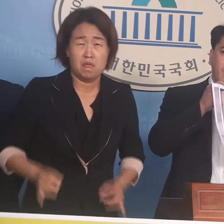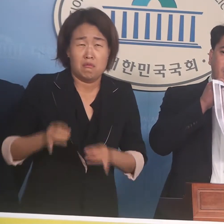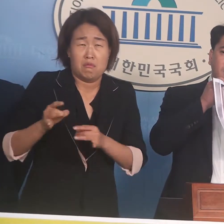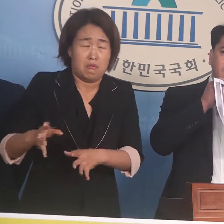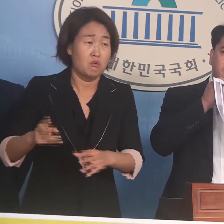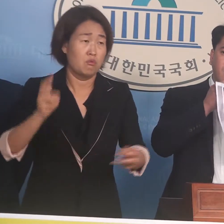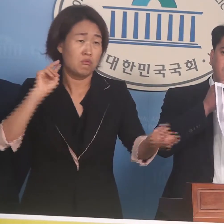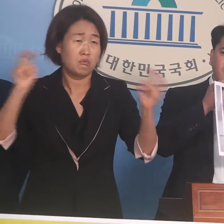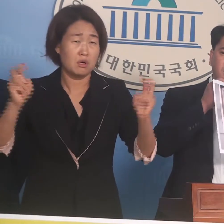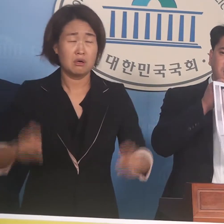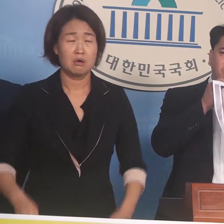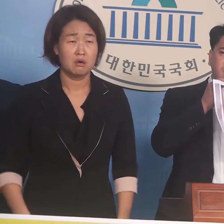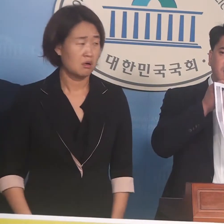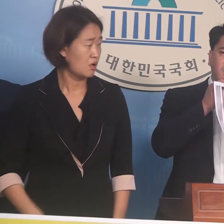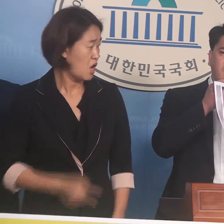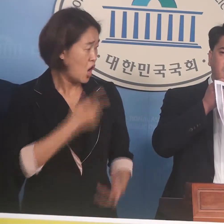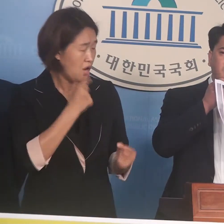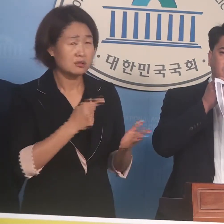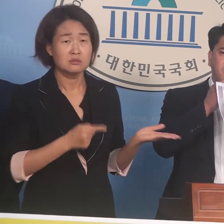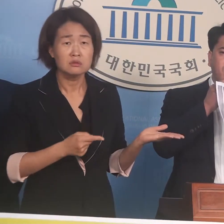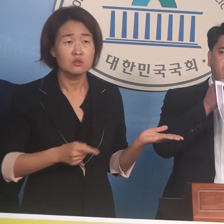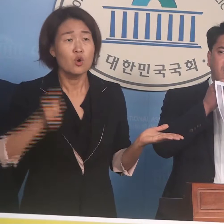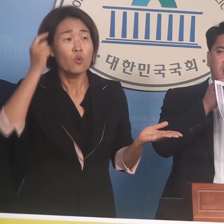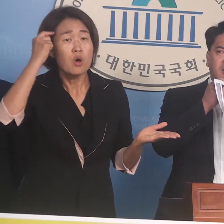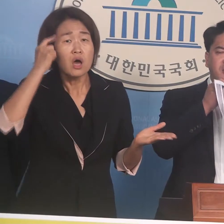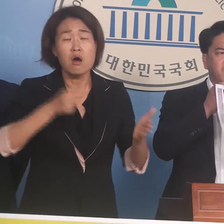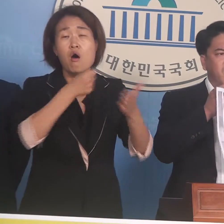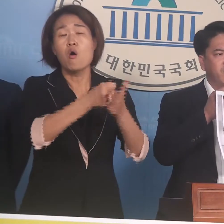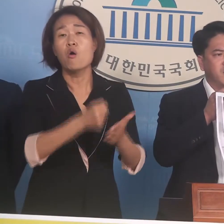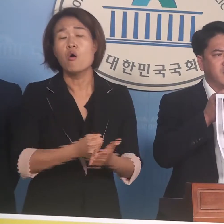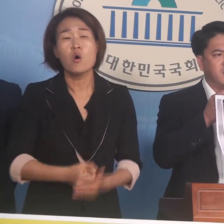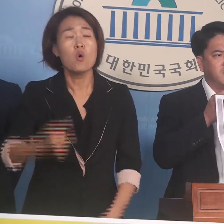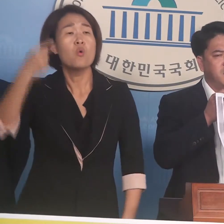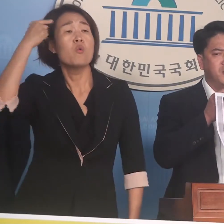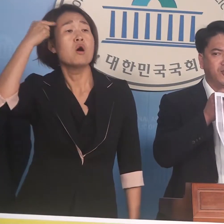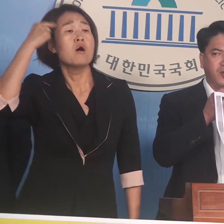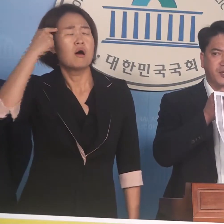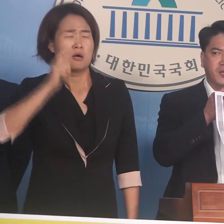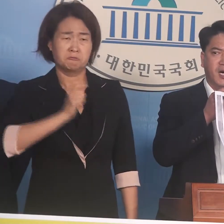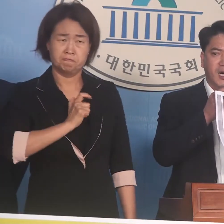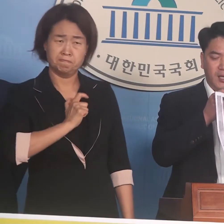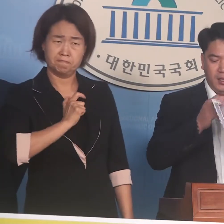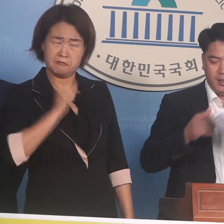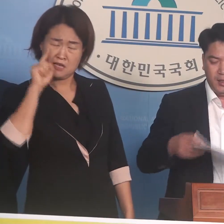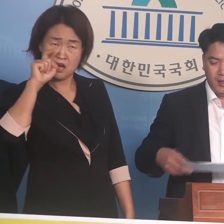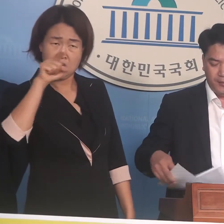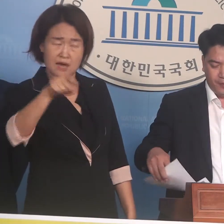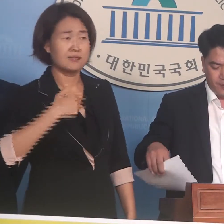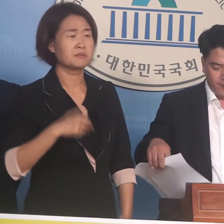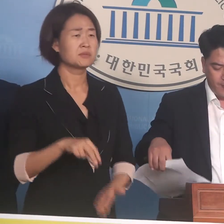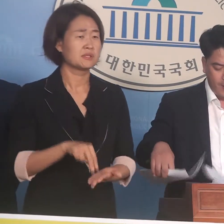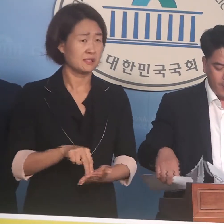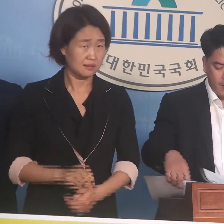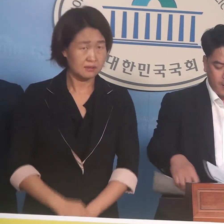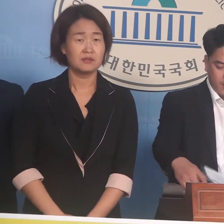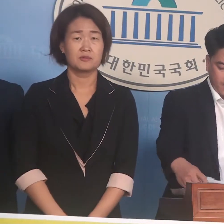대기업에 이런 식으로 인사에 대한 결정을 해줬는지 의심스러울 수 없습니다.